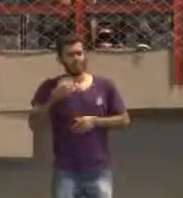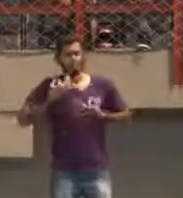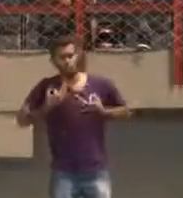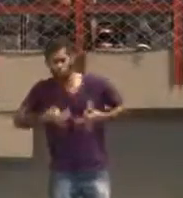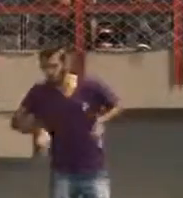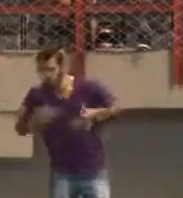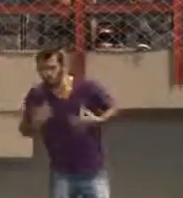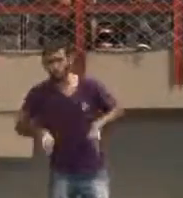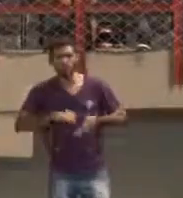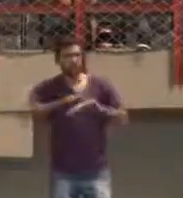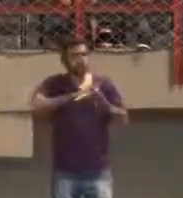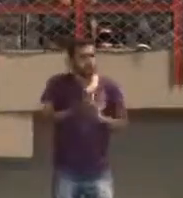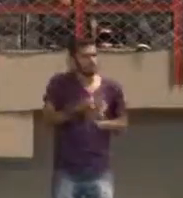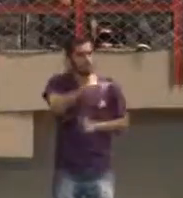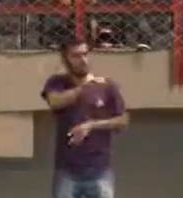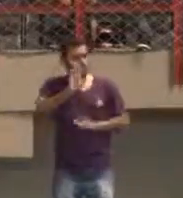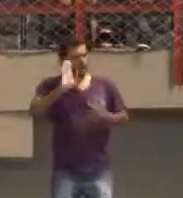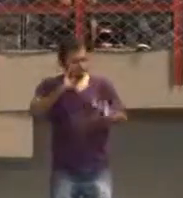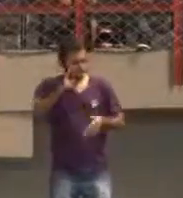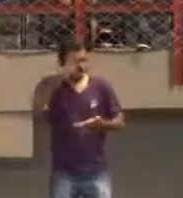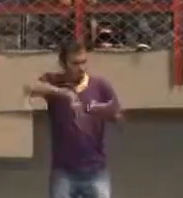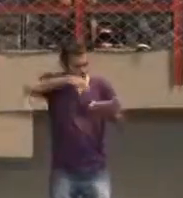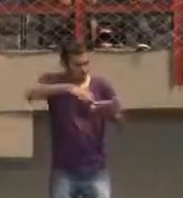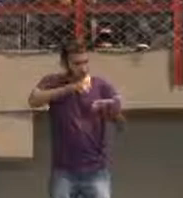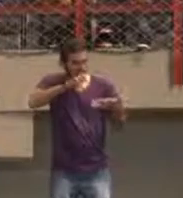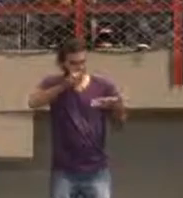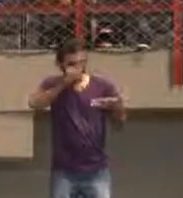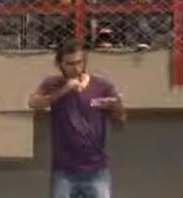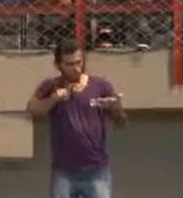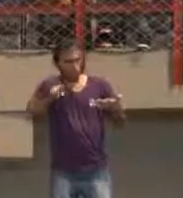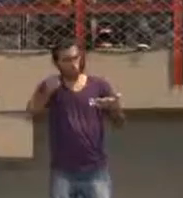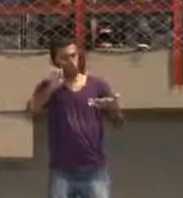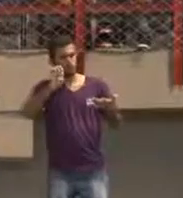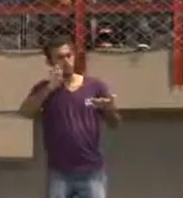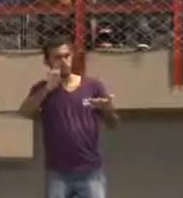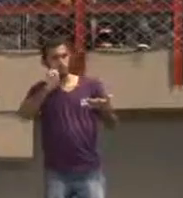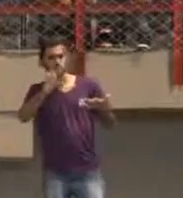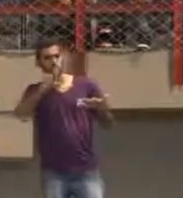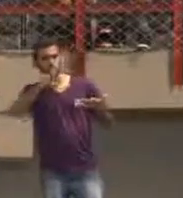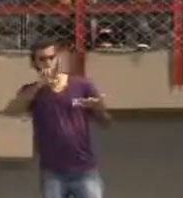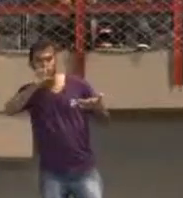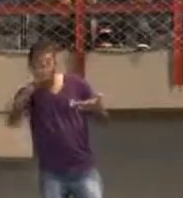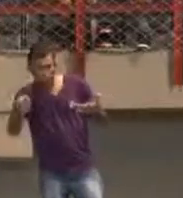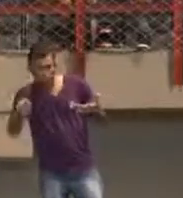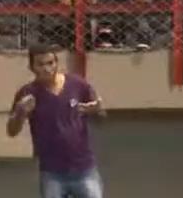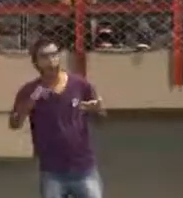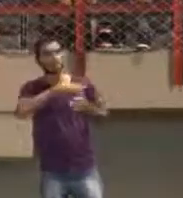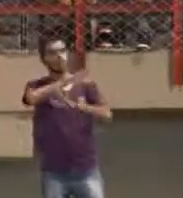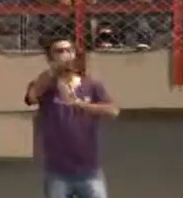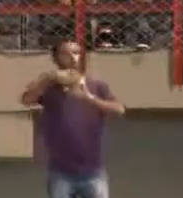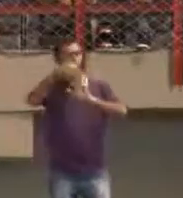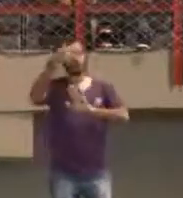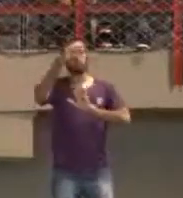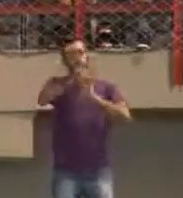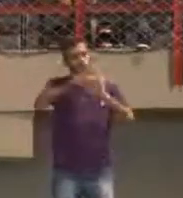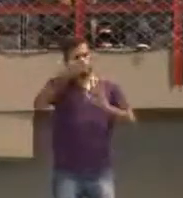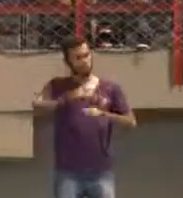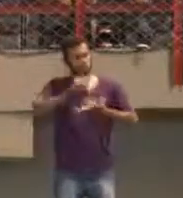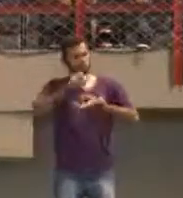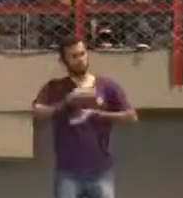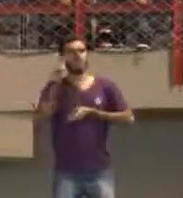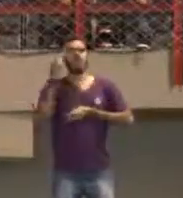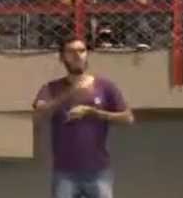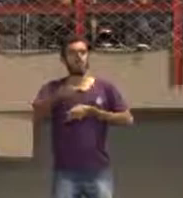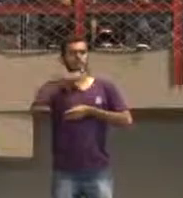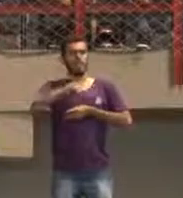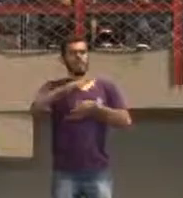Você já leu Cruz e Souza? Leia. Todos os poemas dele aparece a cor branco, branco,